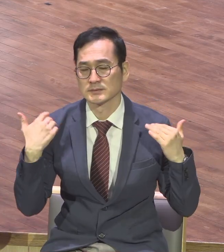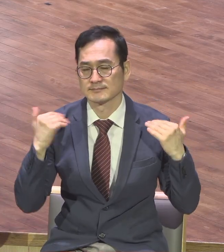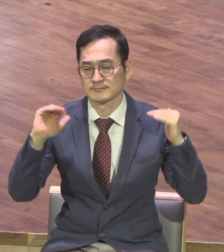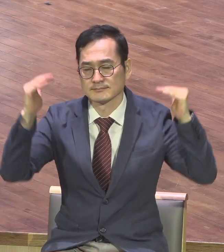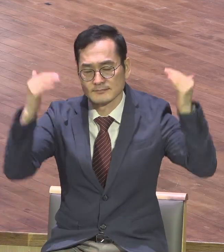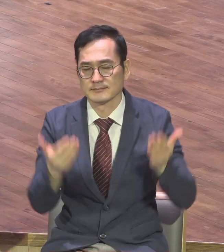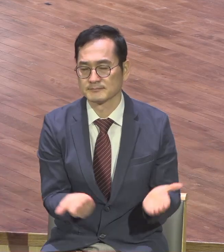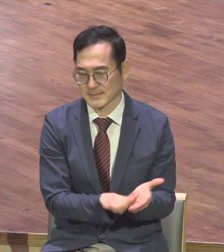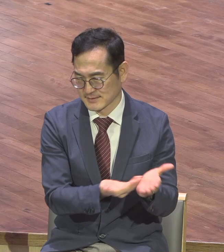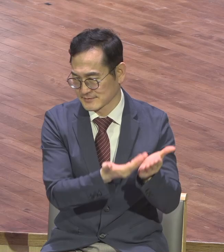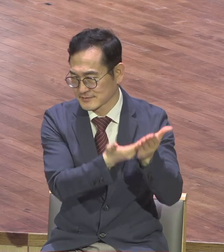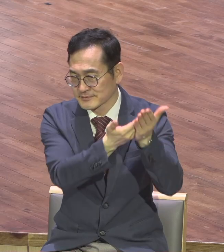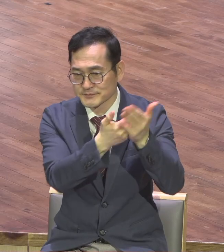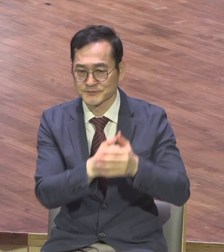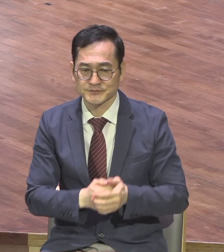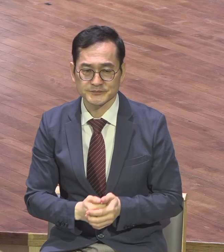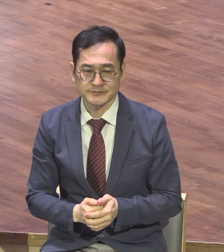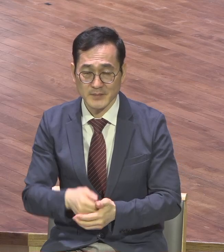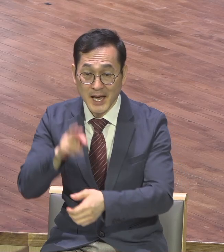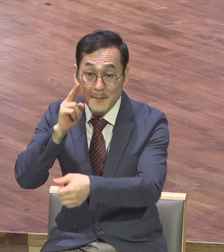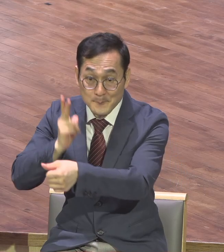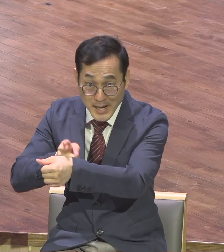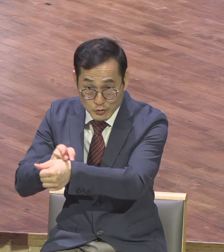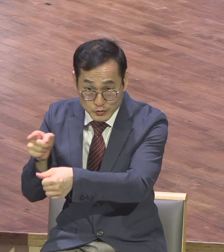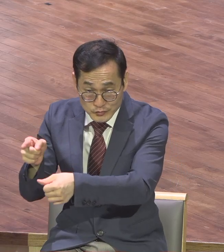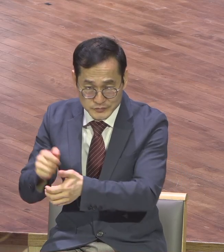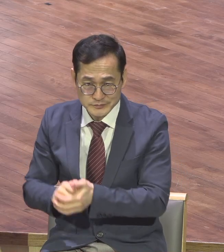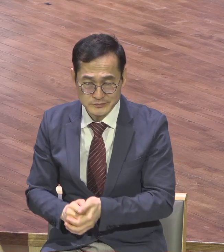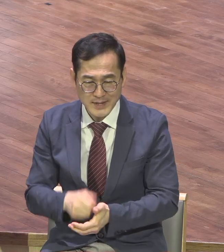사도 바울 본문을 통해서 우리를